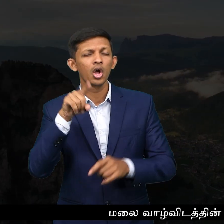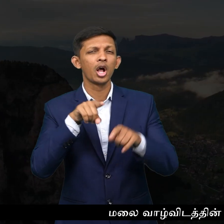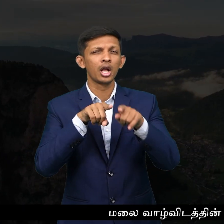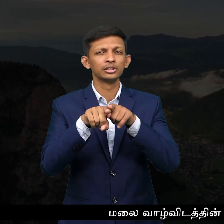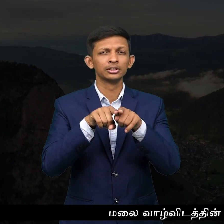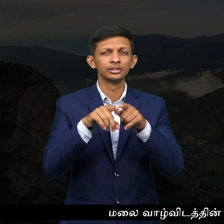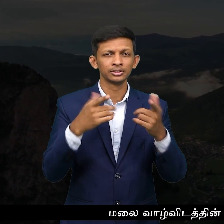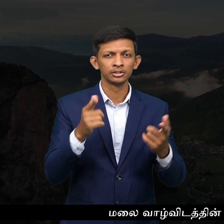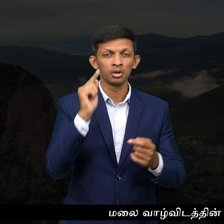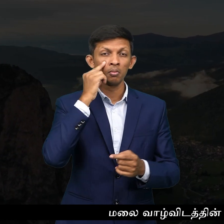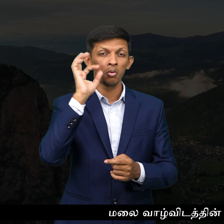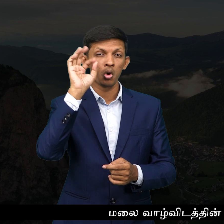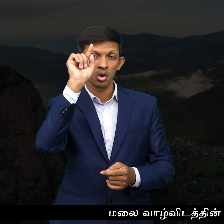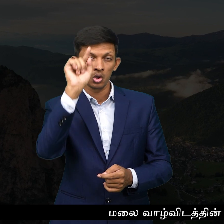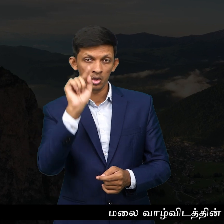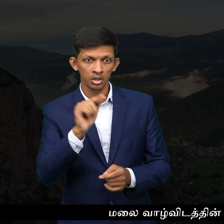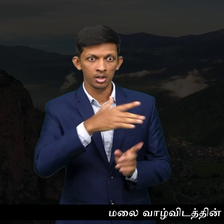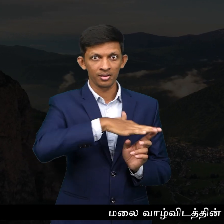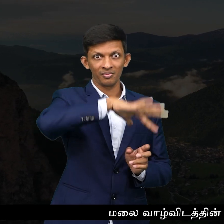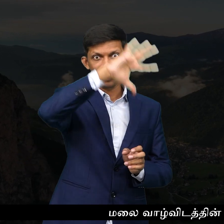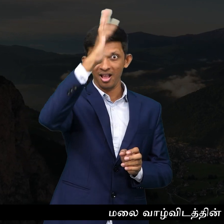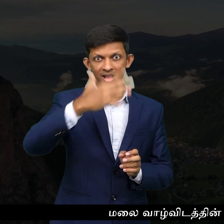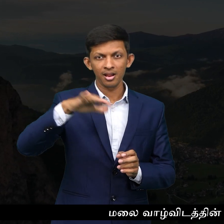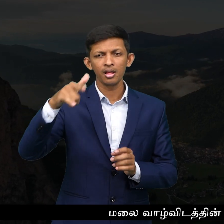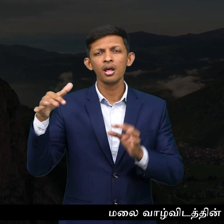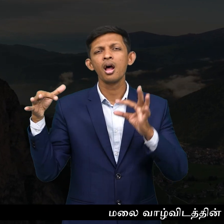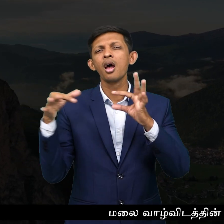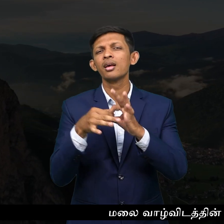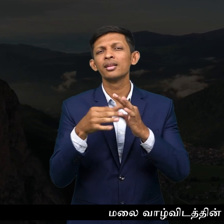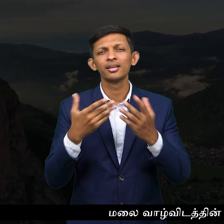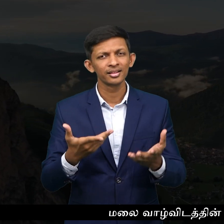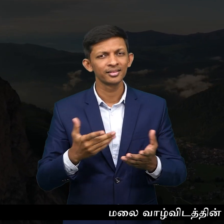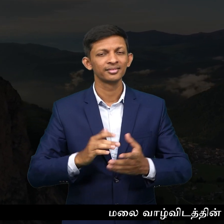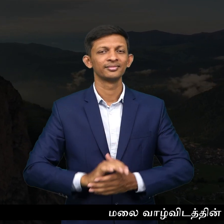மலை வாழ்விடத்தின் அம்சங்களை தெரிந்து கொள்வீர்கள்.